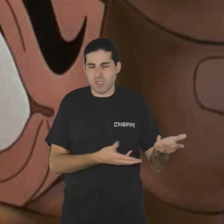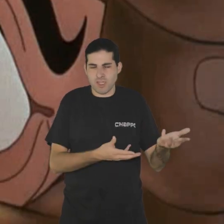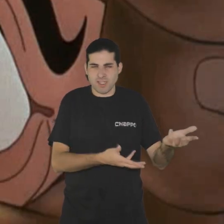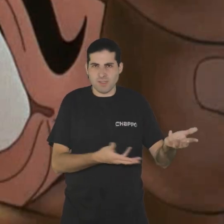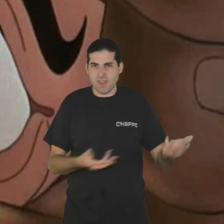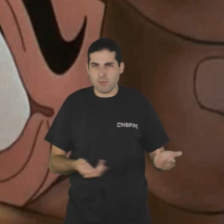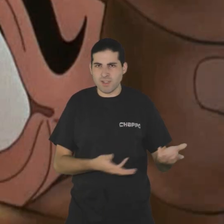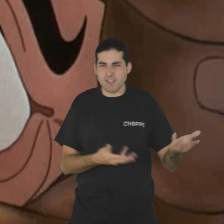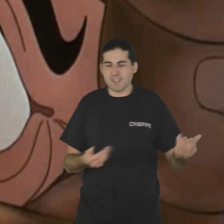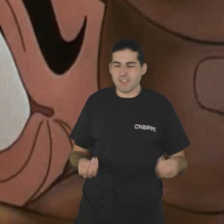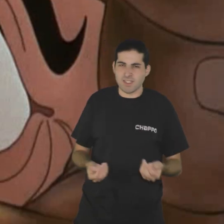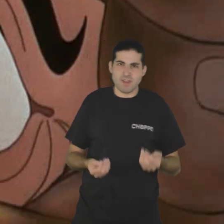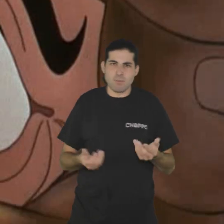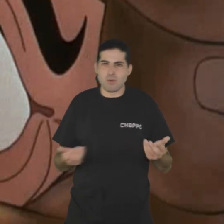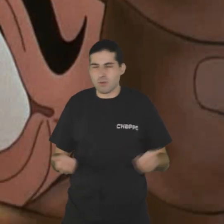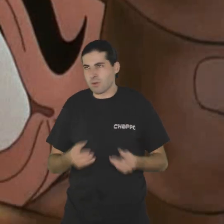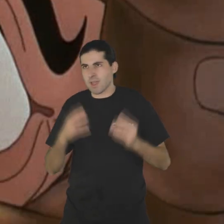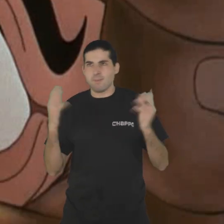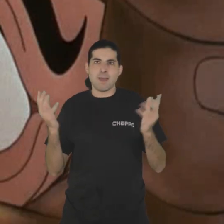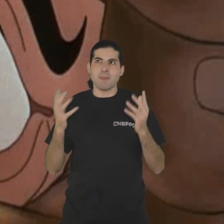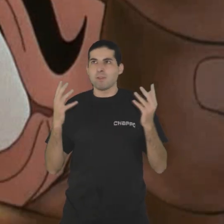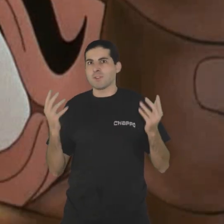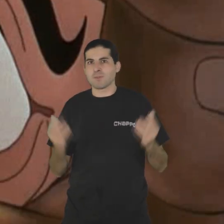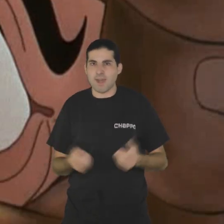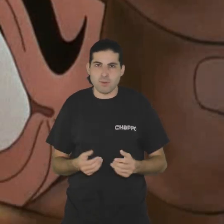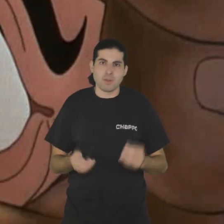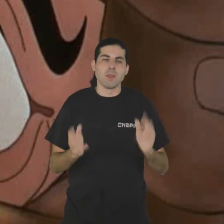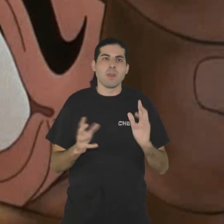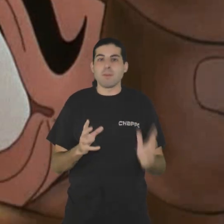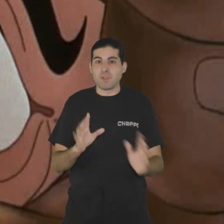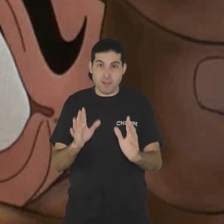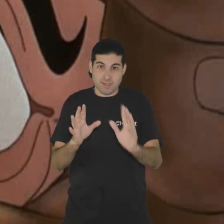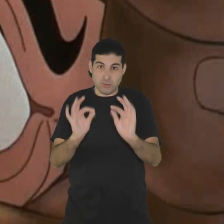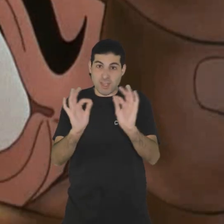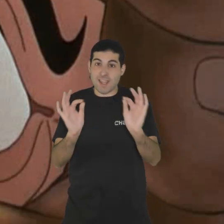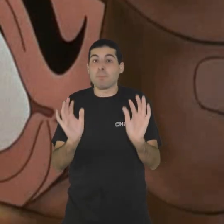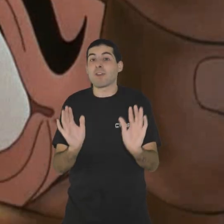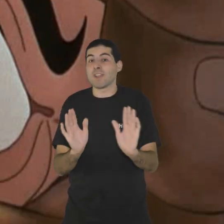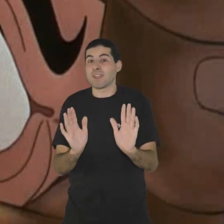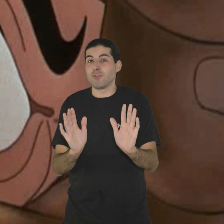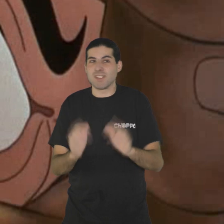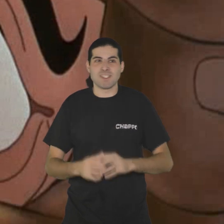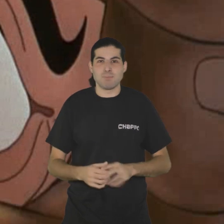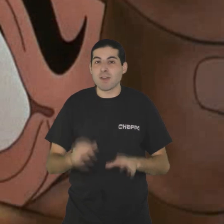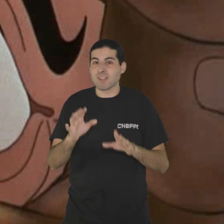bruto che si vede, quel grizzly che si vede in Bongo, non è che mi abbia entusiasmato. Notare che